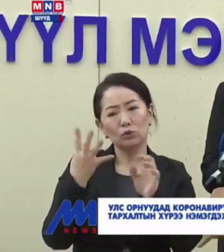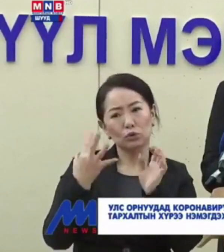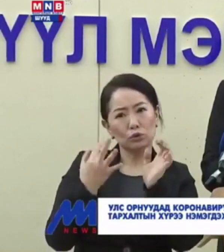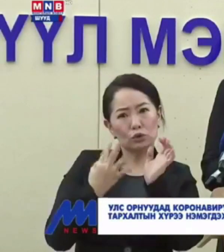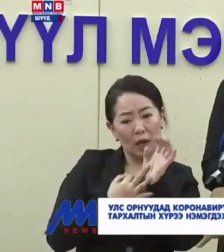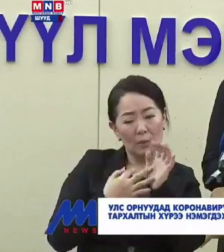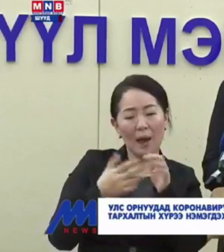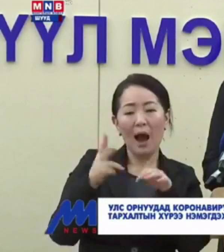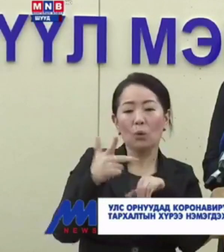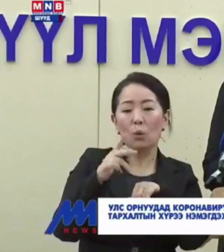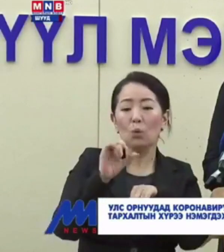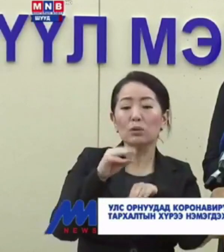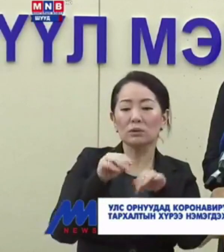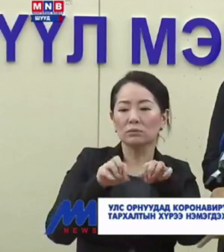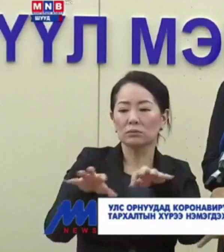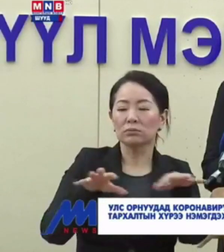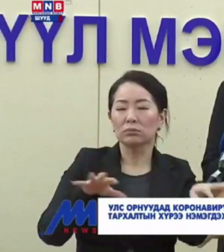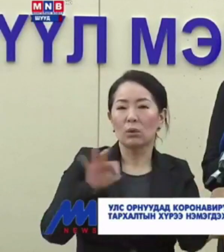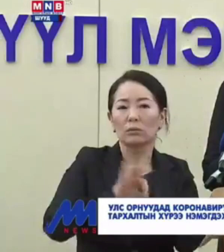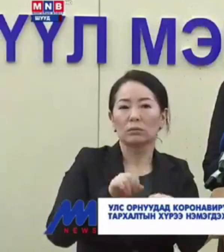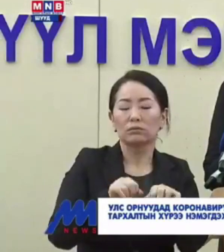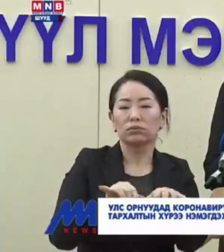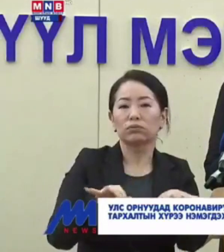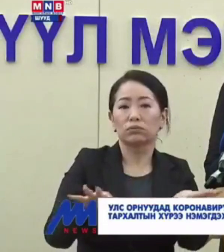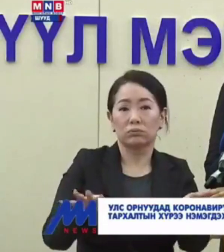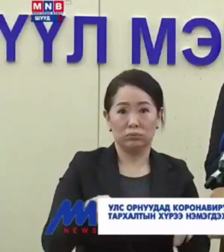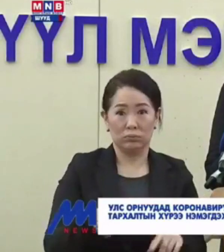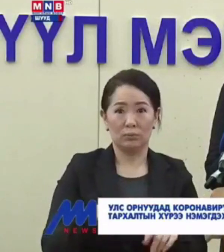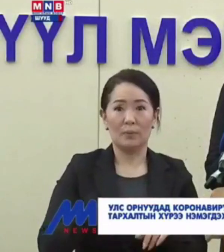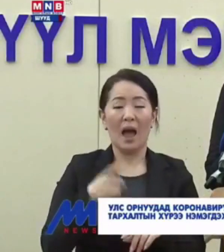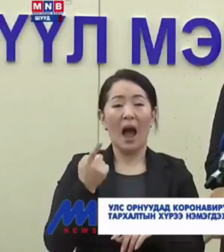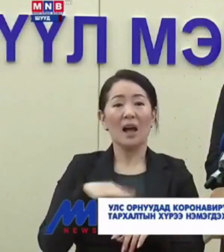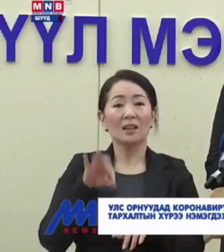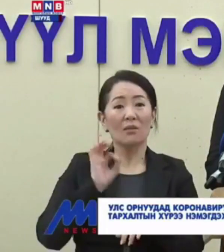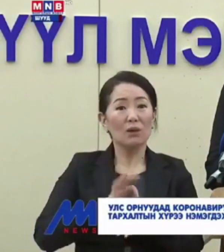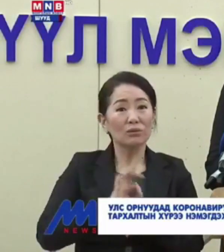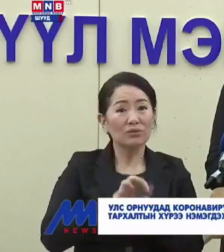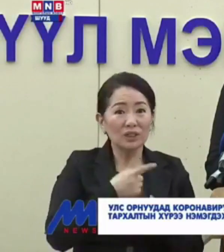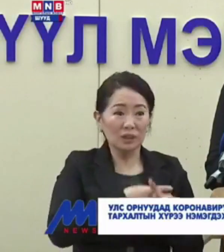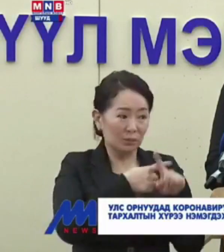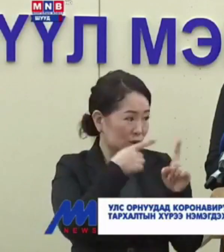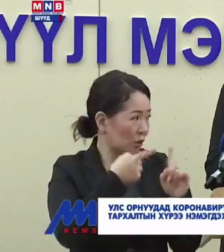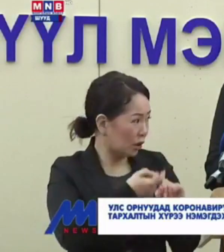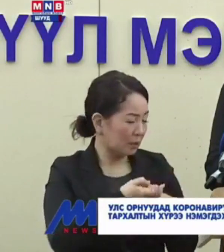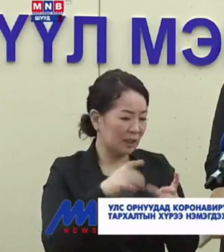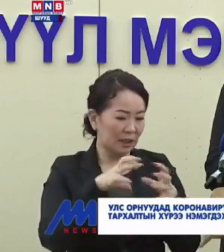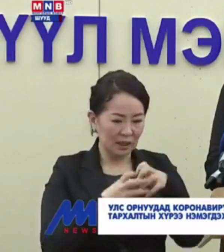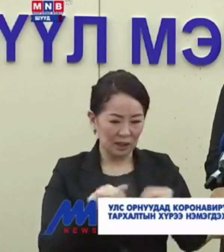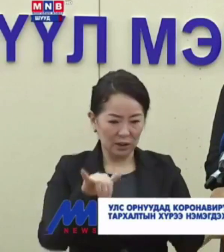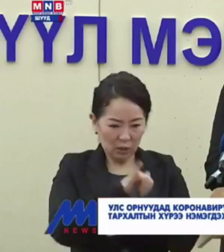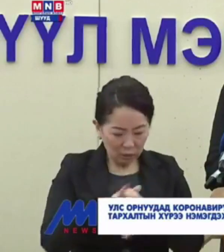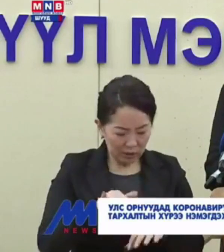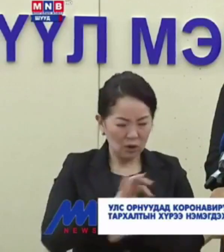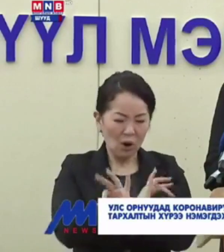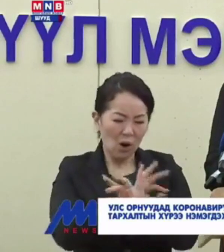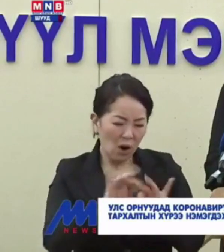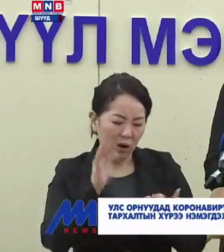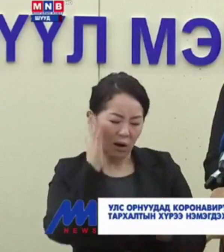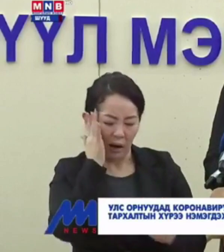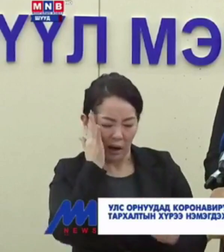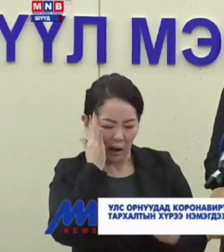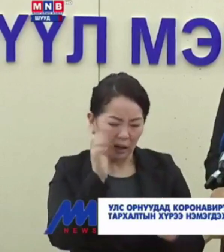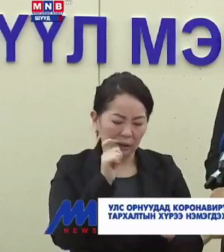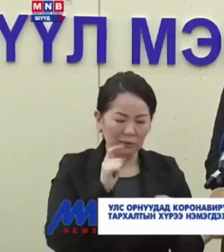байна. За халдварын тохиолдлууд одоо нэмэгдэж байгаатай холбогдуулан дэлхийн улс орнууд янз бүрийн одоо хязгаарлалтын арга хэмжээнүүд авж